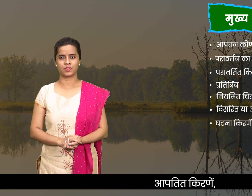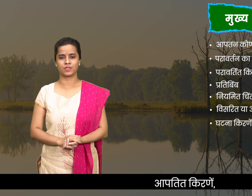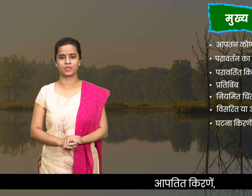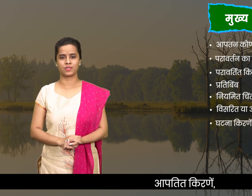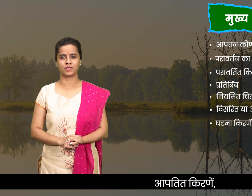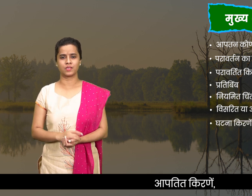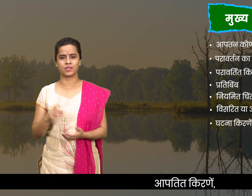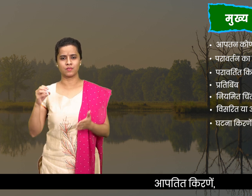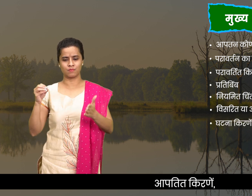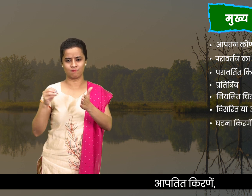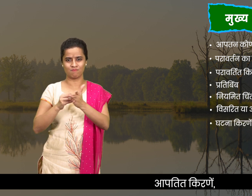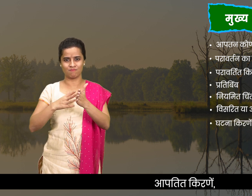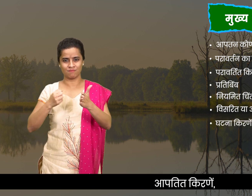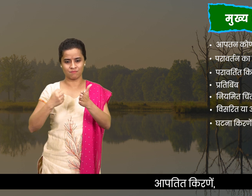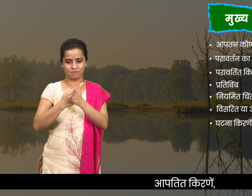अपतित किरणें,